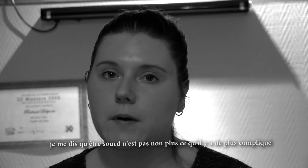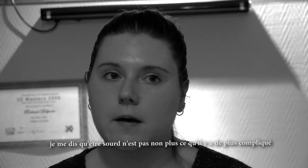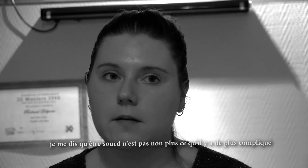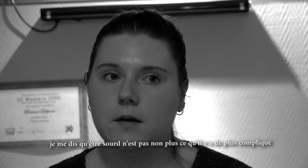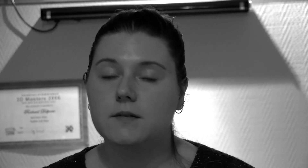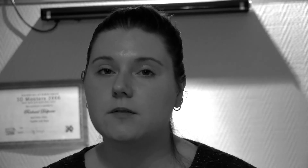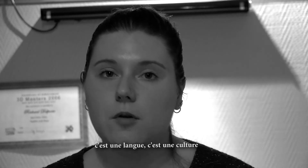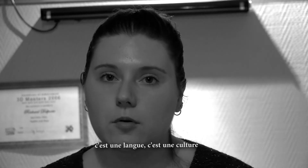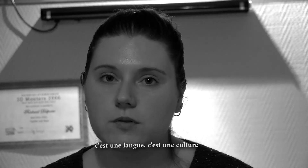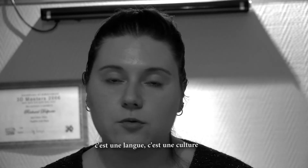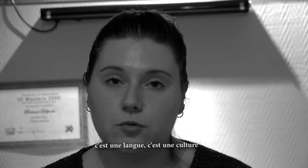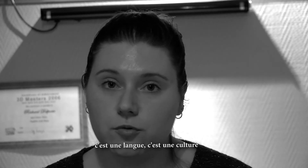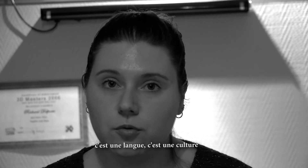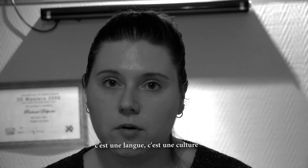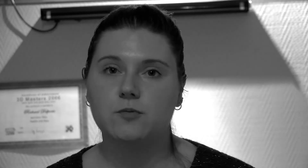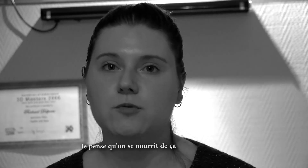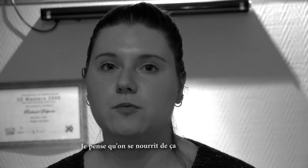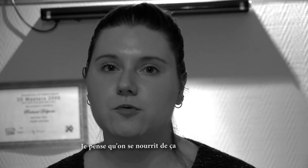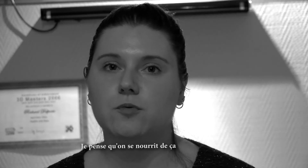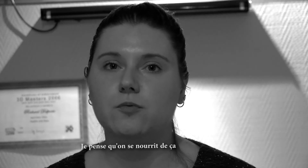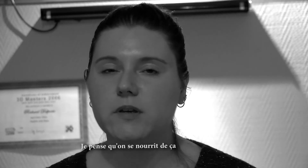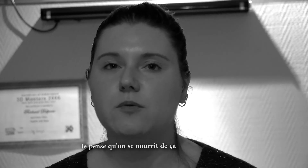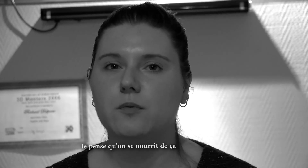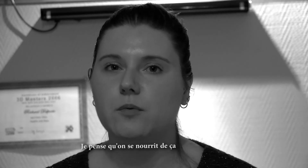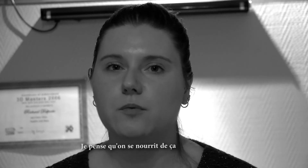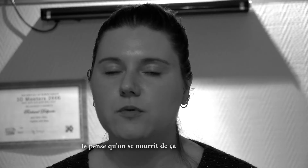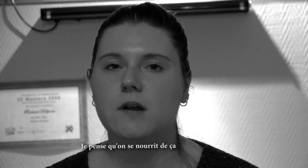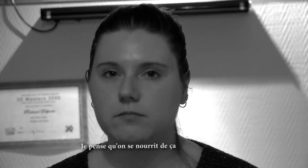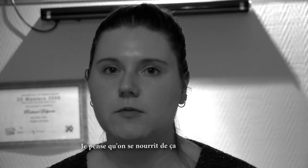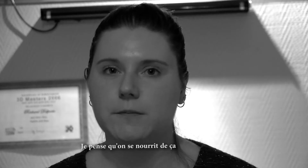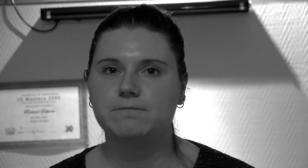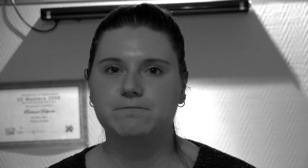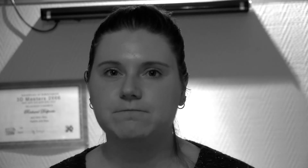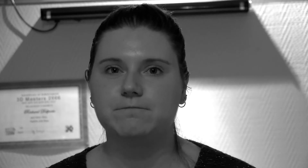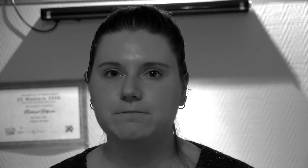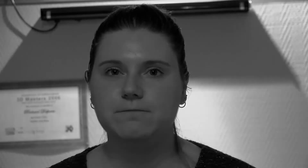pas c'est une langue, c'est une culture. Je pense qu'on se nourrit de de cela. Ouais.